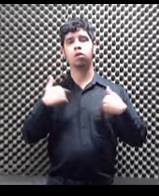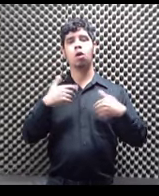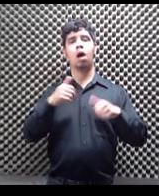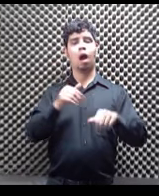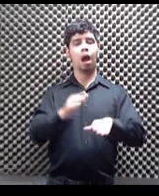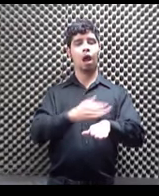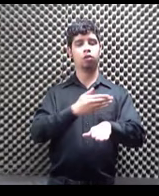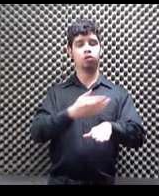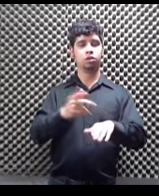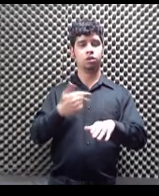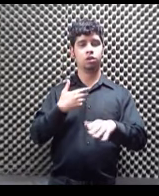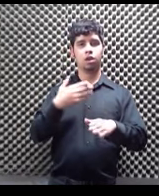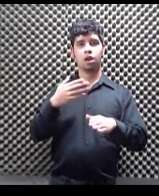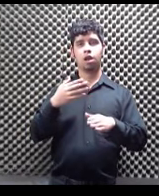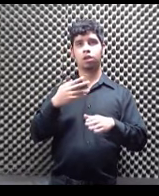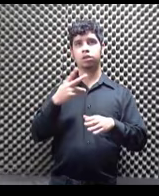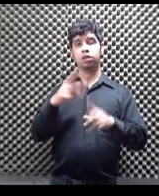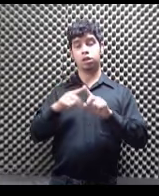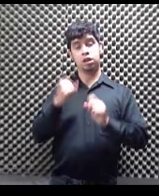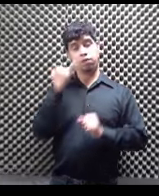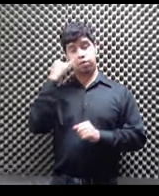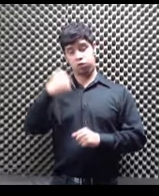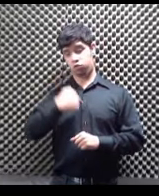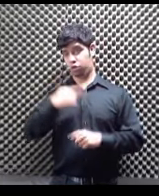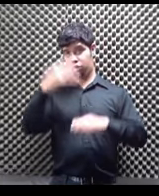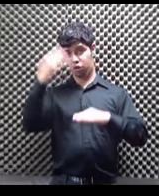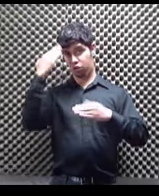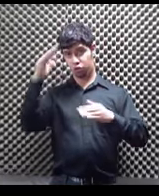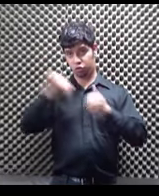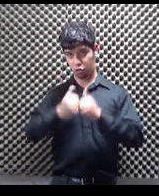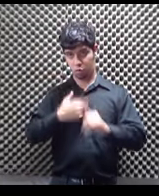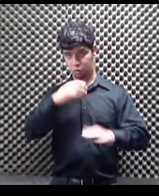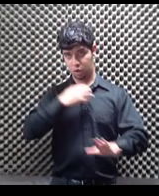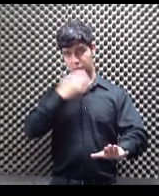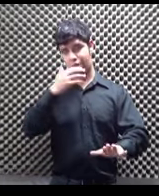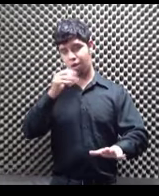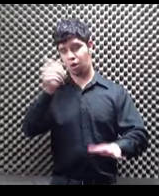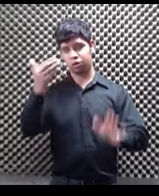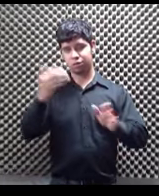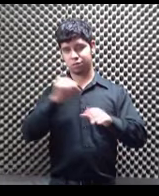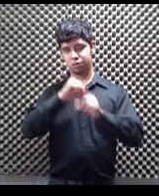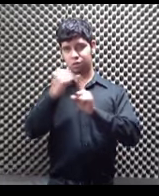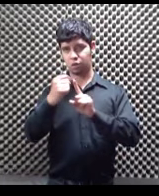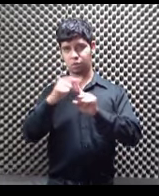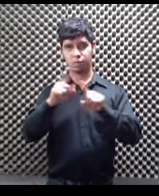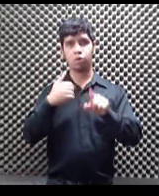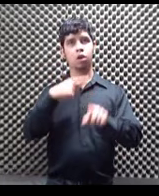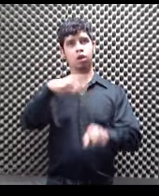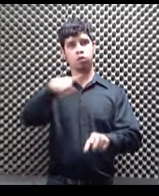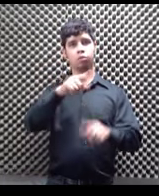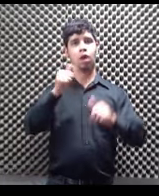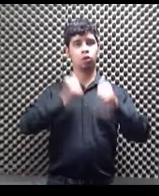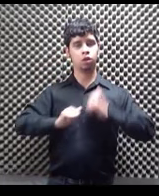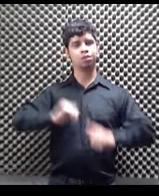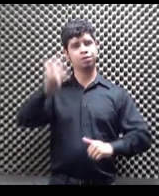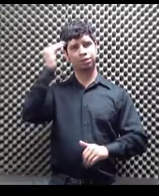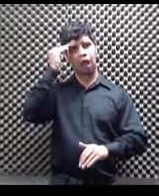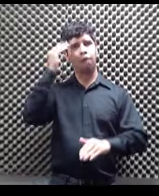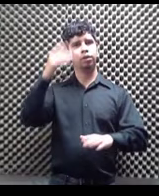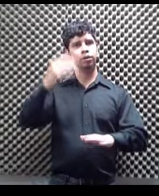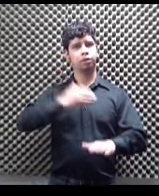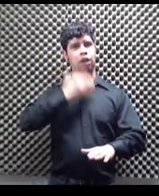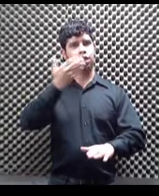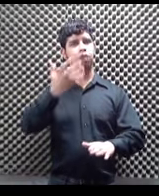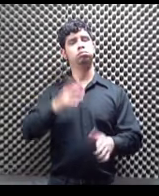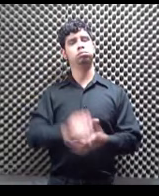verdad. Si fuese yo que no sé entonar, sería otra cosa. Oye, esto, entonces es un proceso